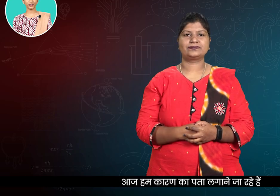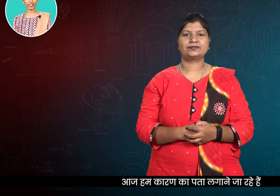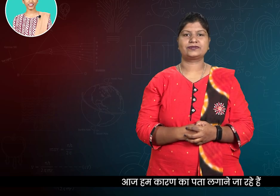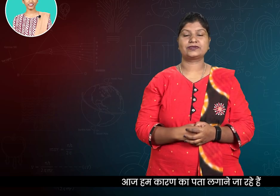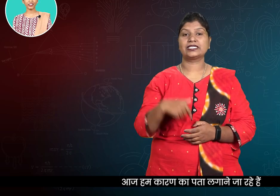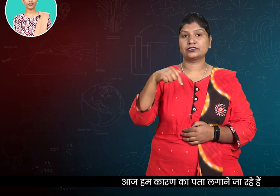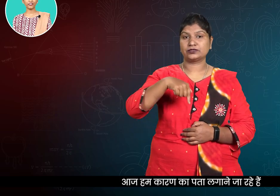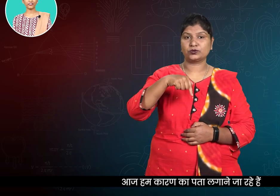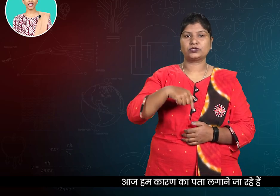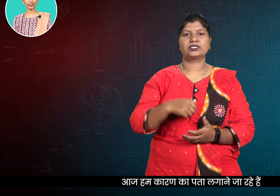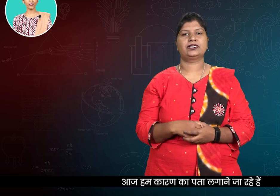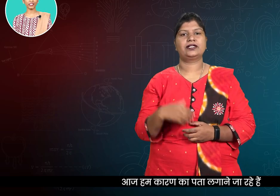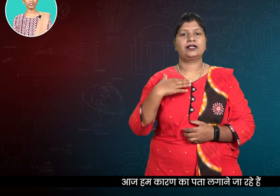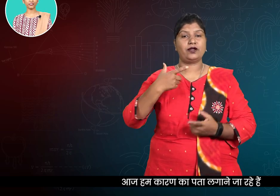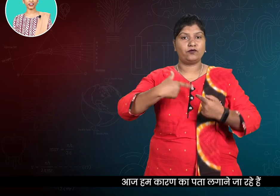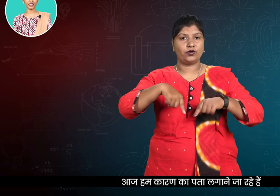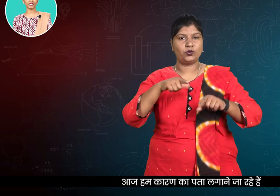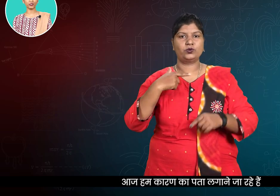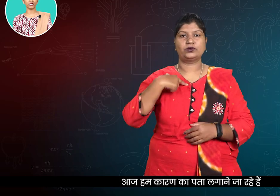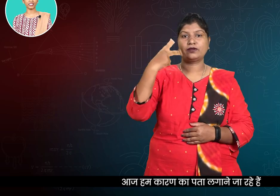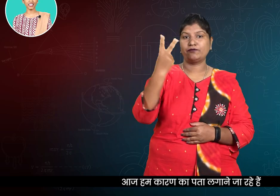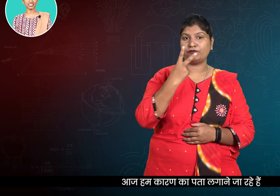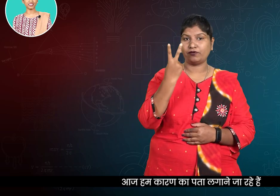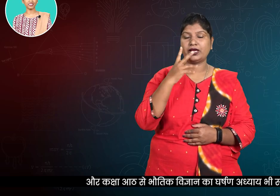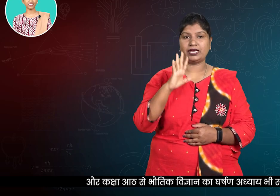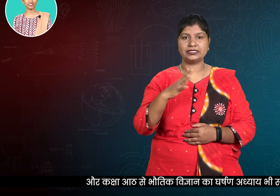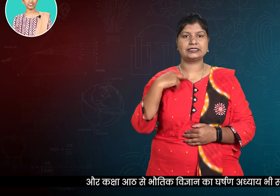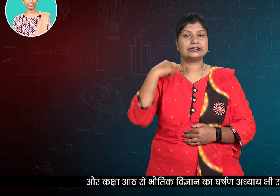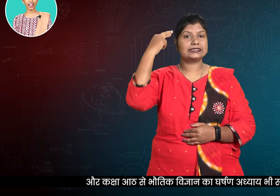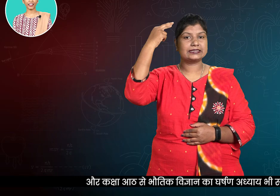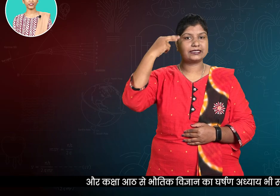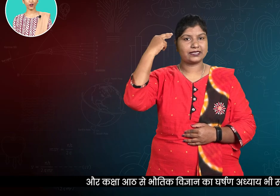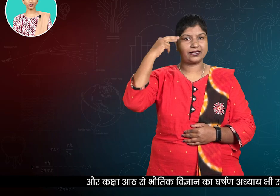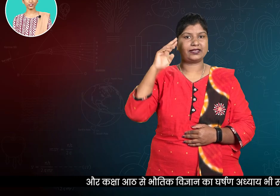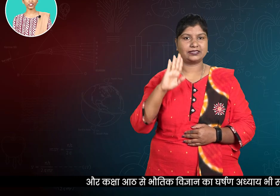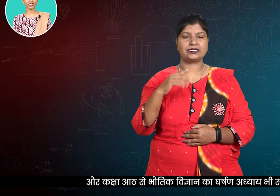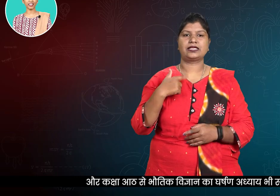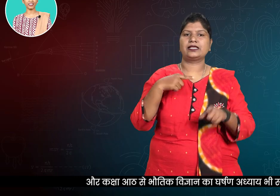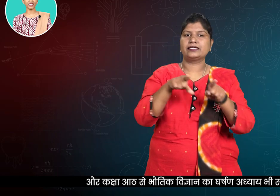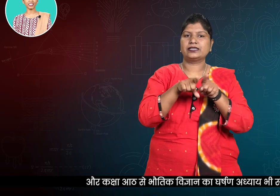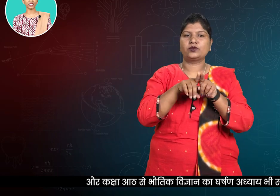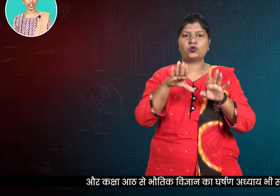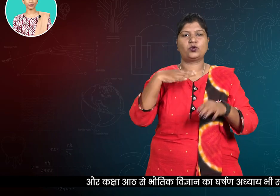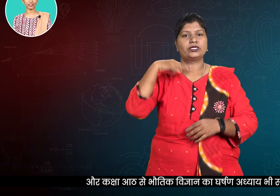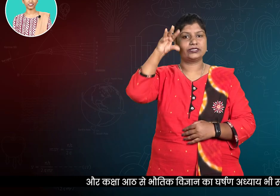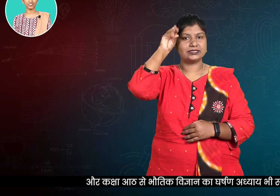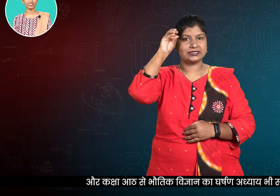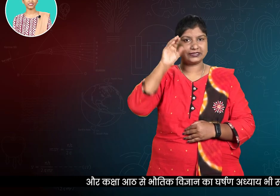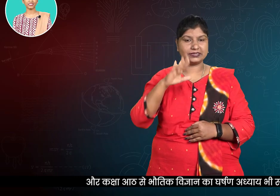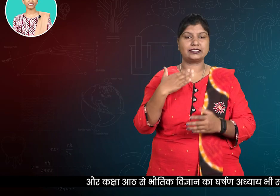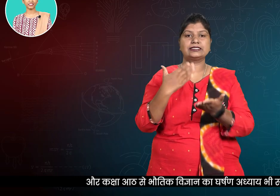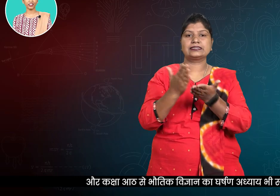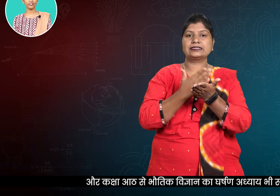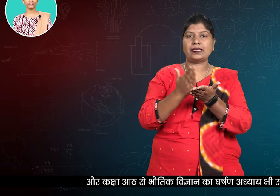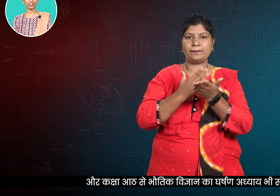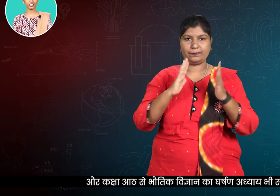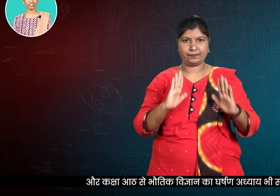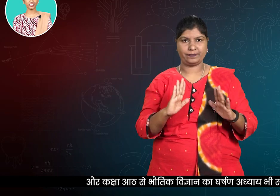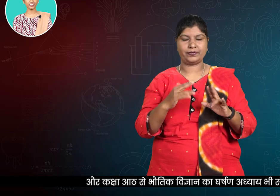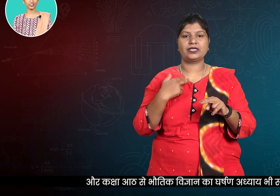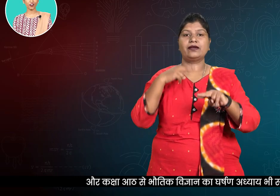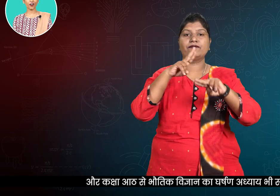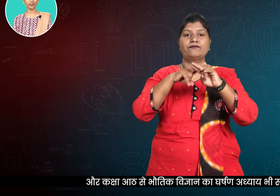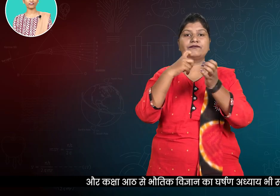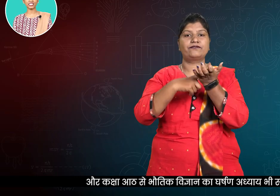आज हम कारण का पता लगाने जा रहे है और कक्षा आठ से बहुतिक विज्ञान का घर्षन अध्याई भी सीखेंगे